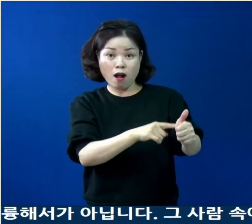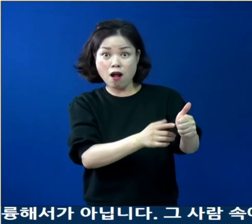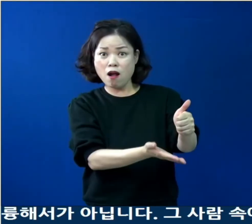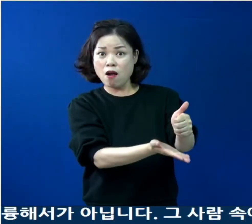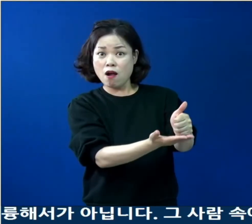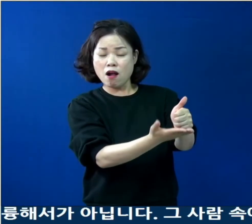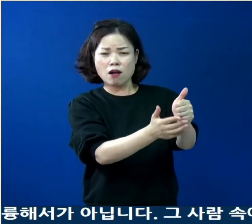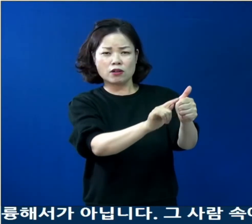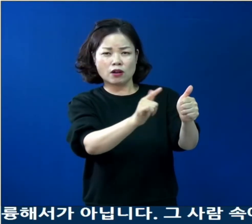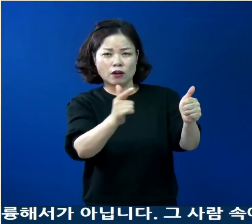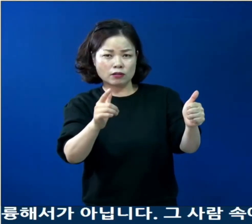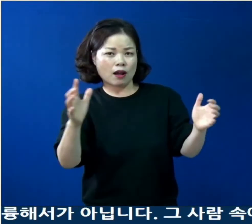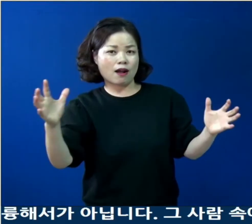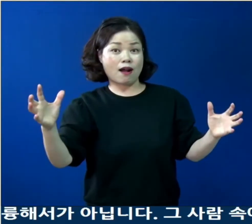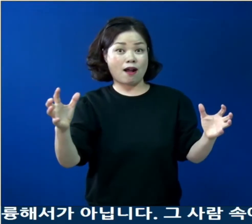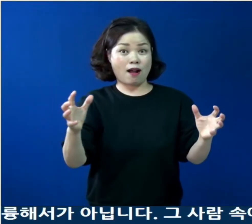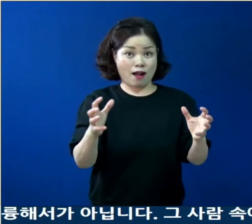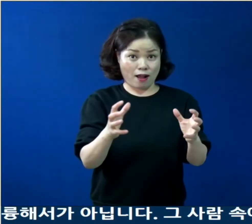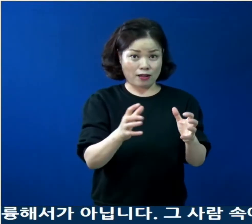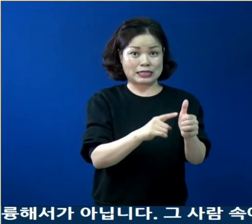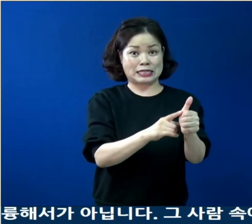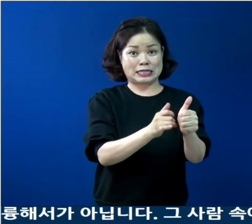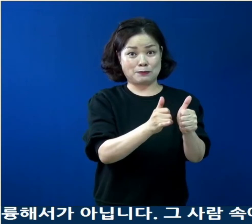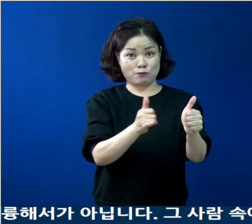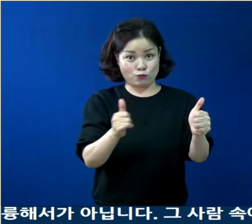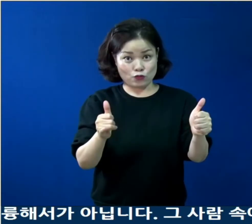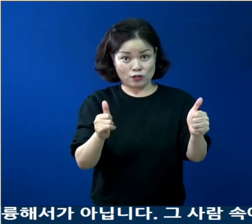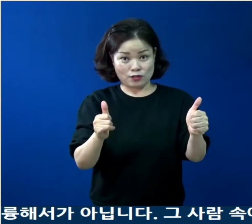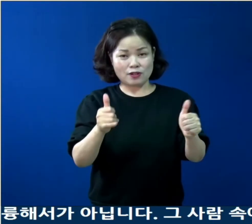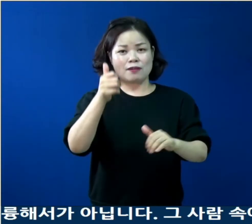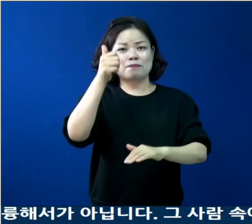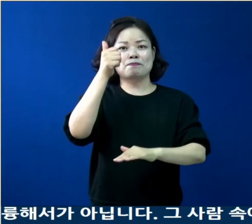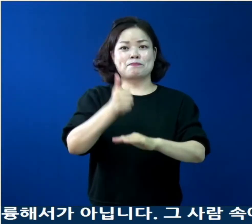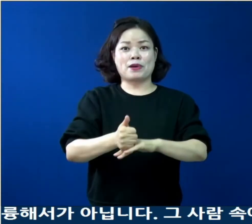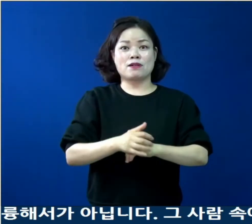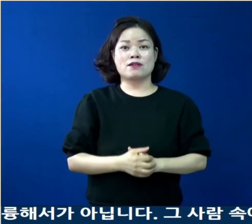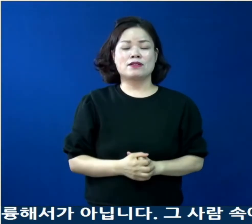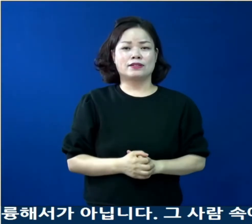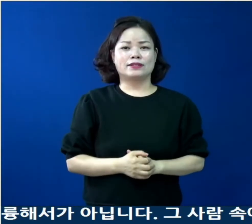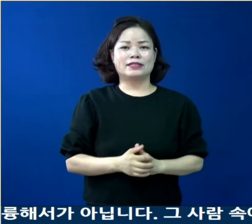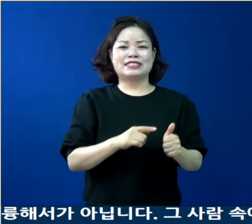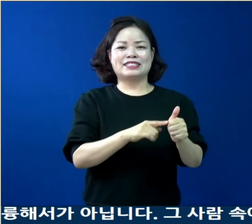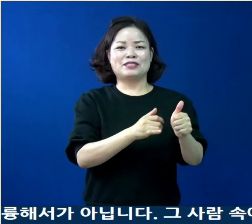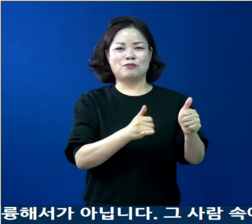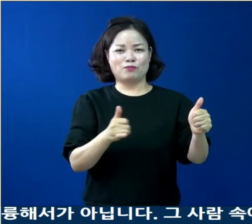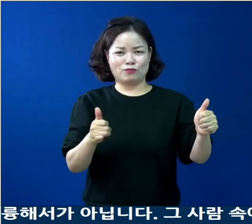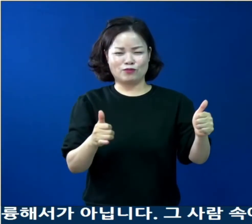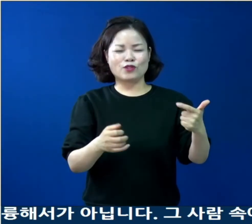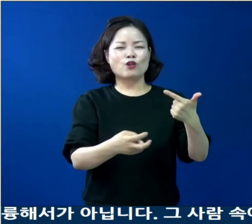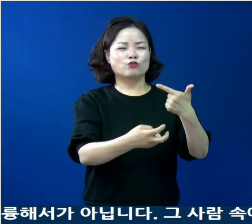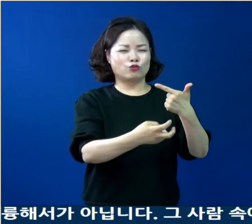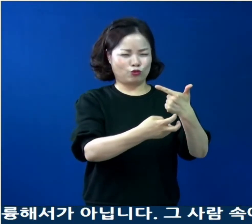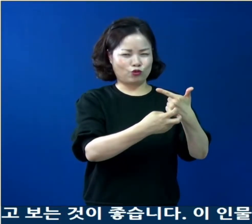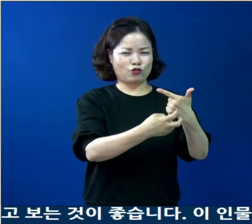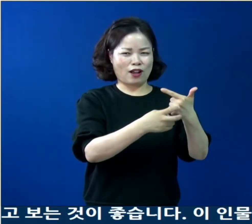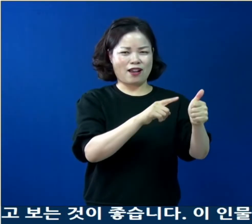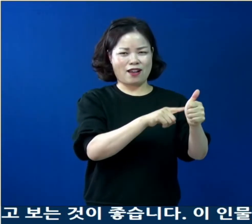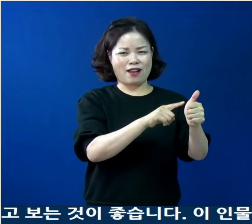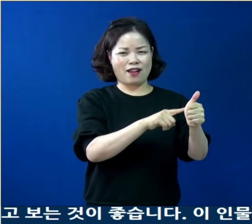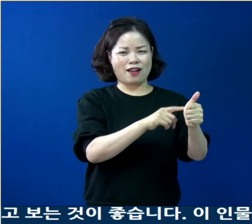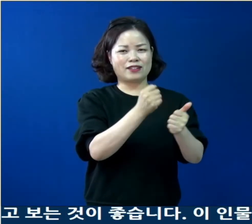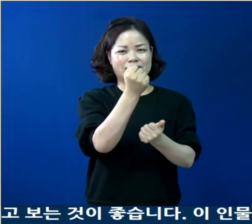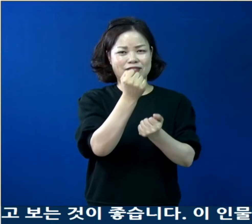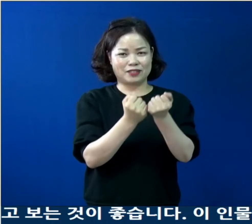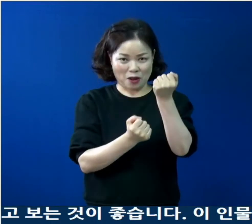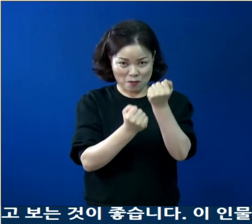여러 사람을 화합시키는 그런 인물이었다, 이렇게 결론 내려질 수 있겠죠. 이 인물도 누가라고